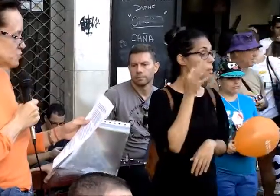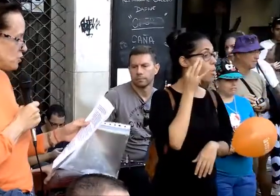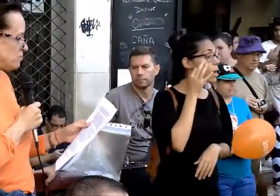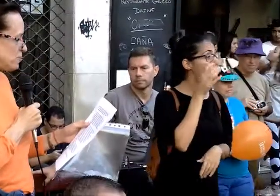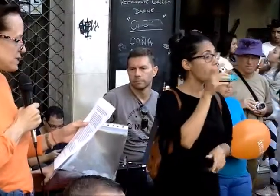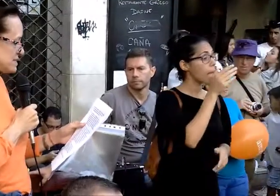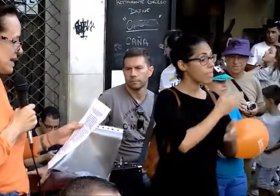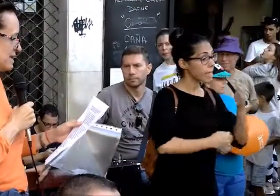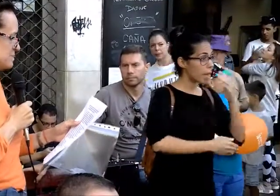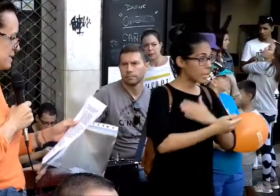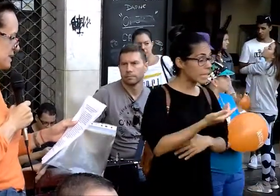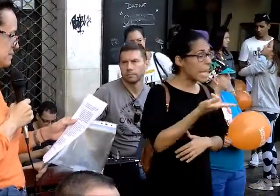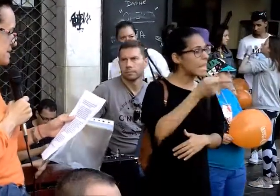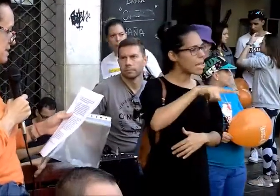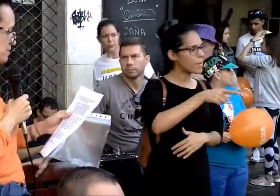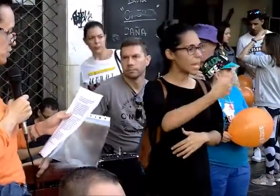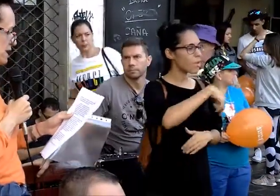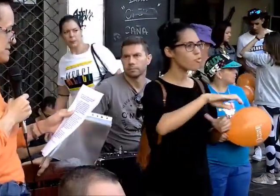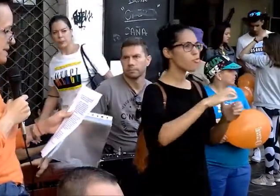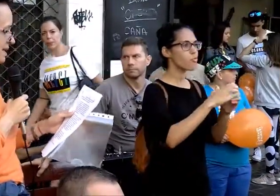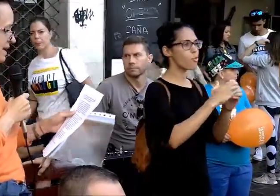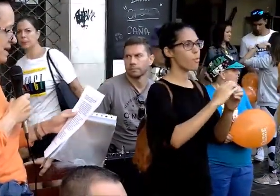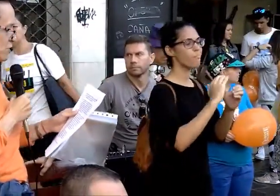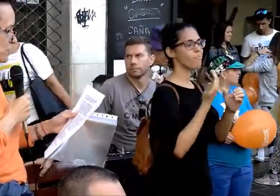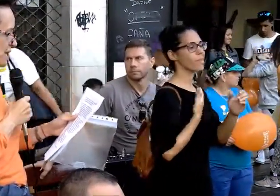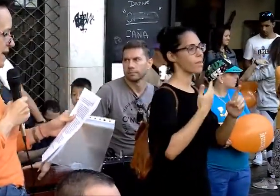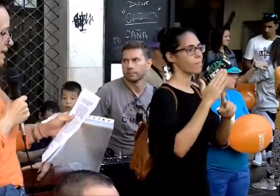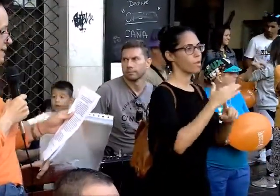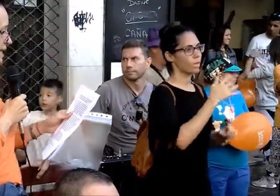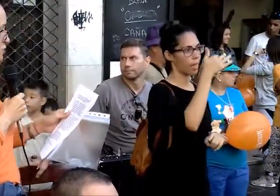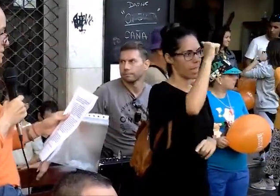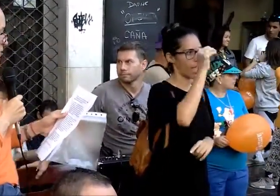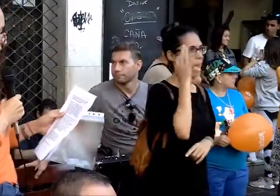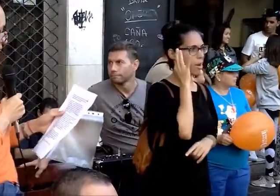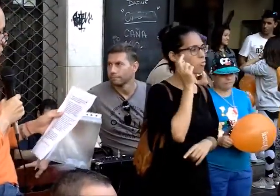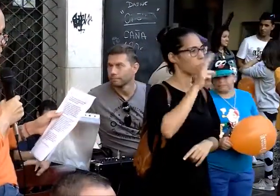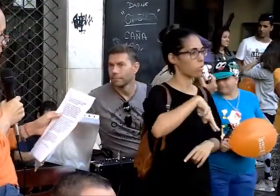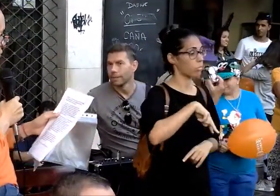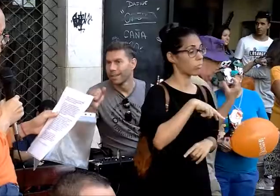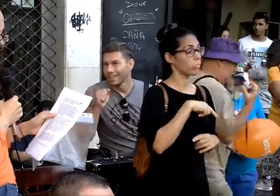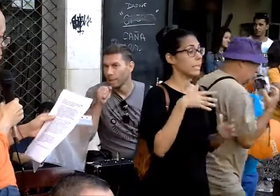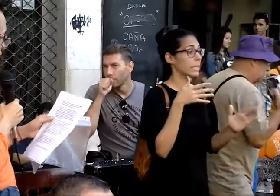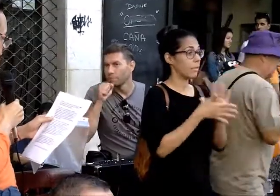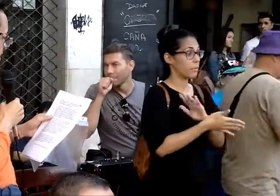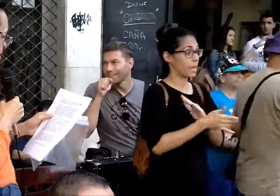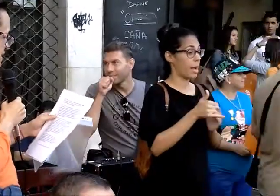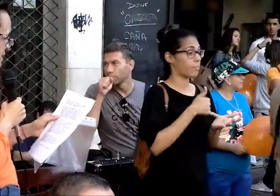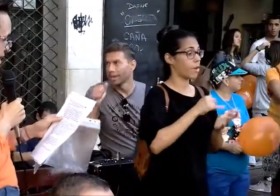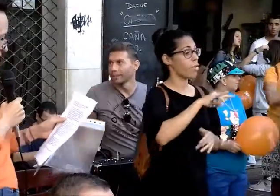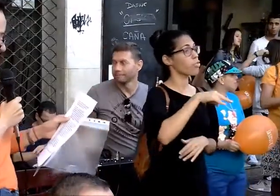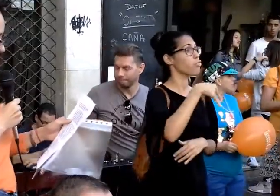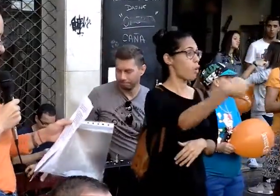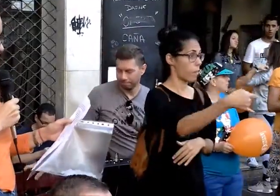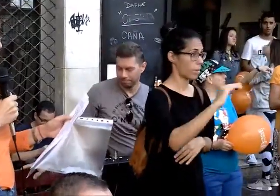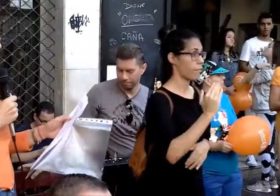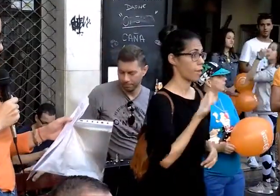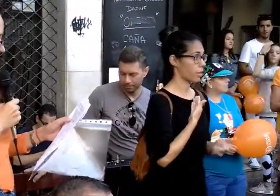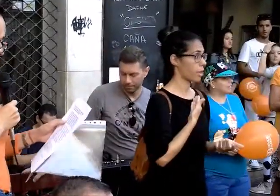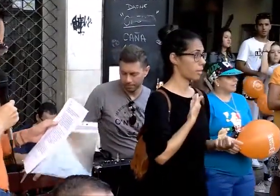también son potenciales víctimas de violencia de género, dándose por tanto una doble vulnerabilidad.